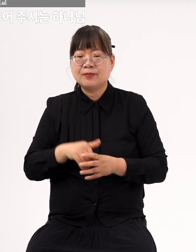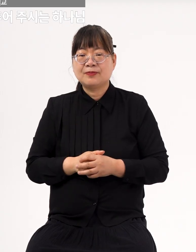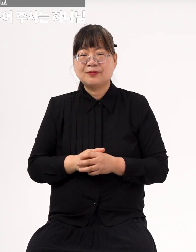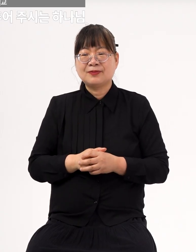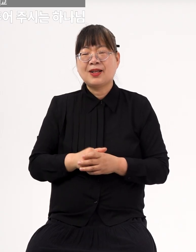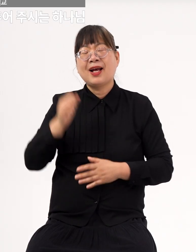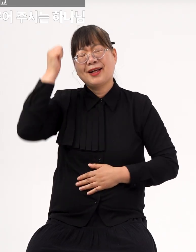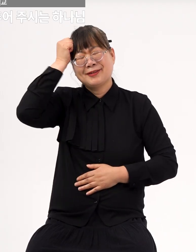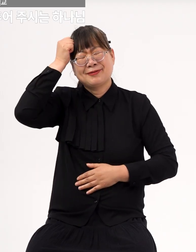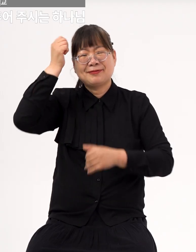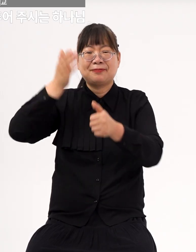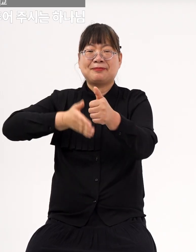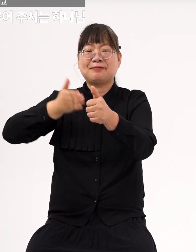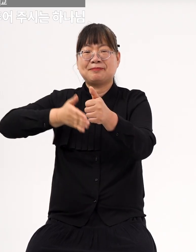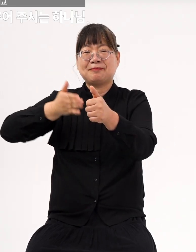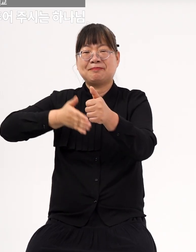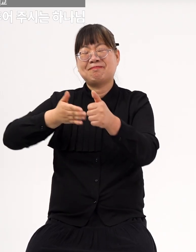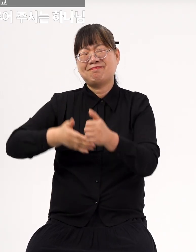기억하셔야 돼요.